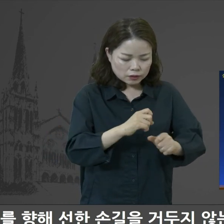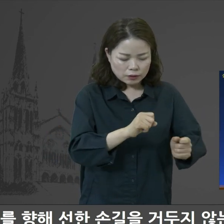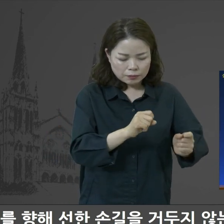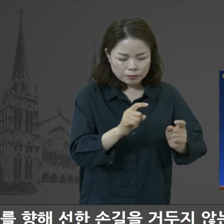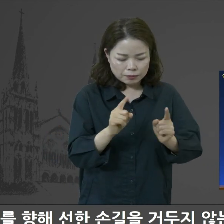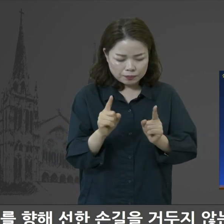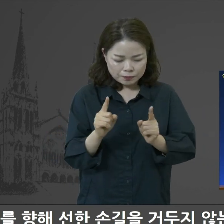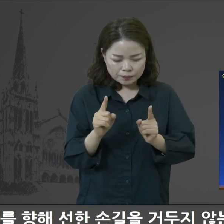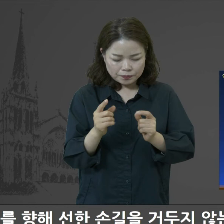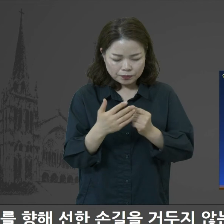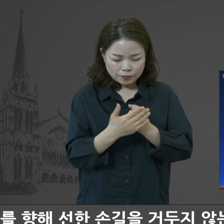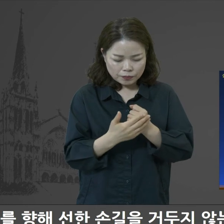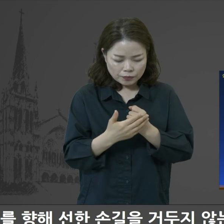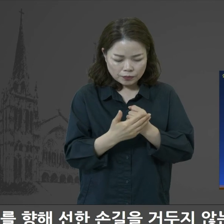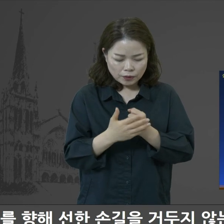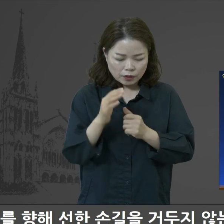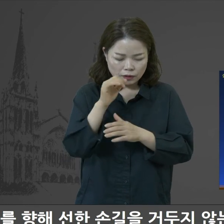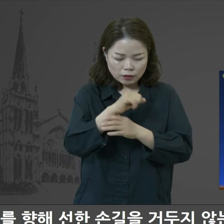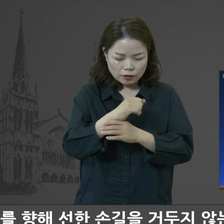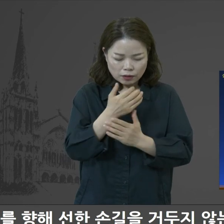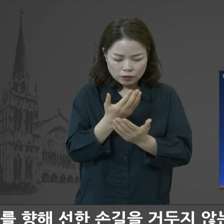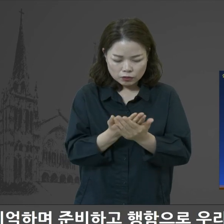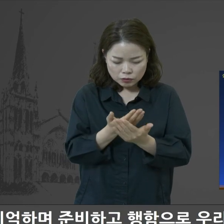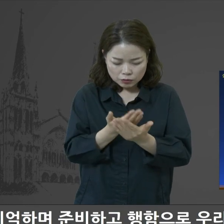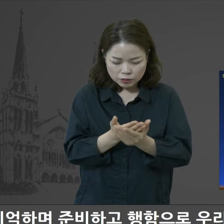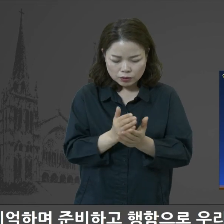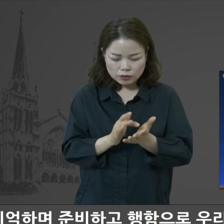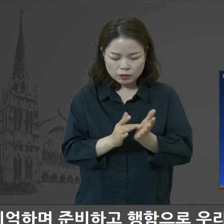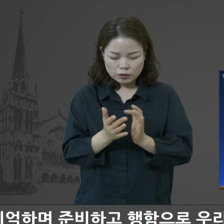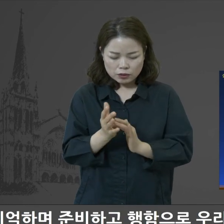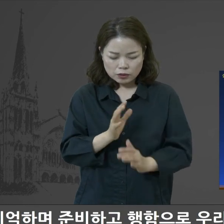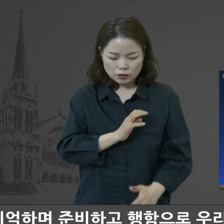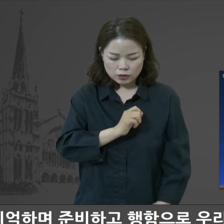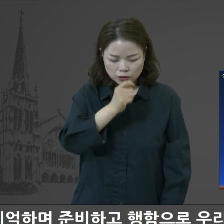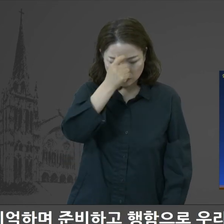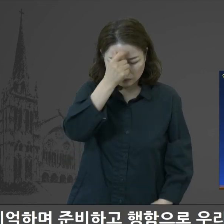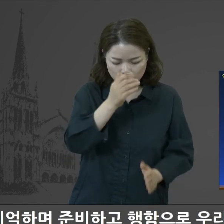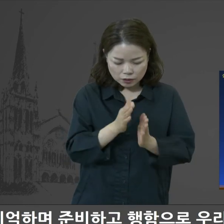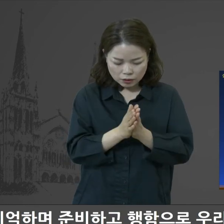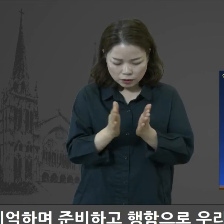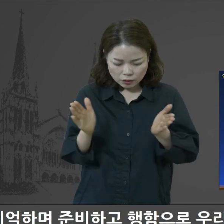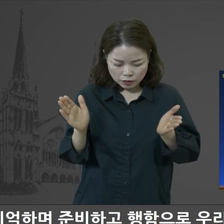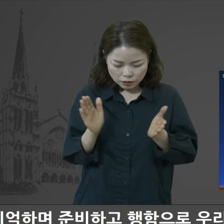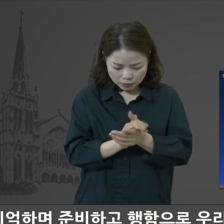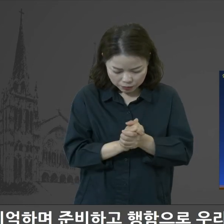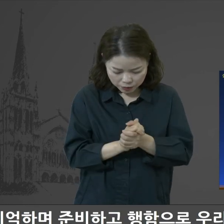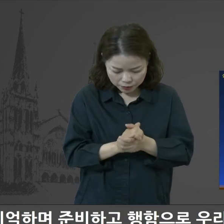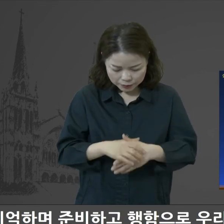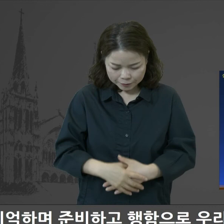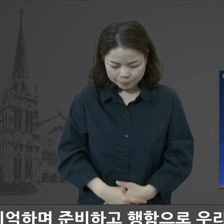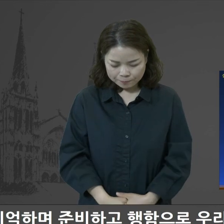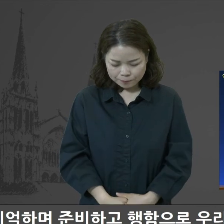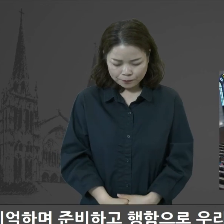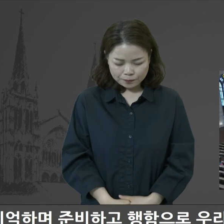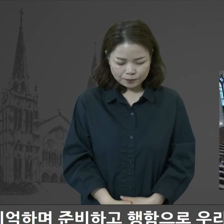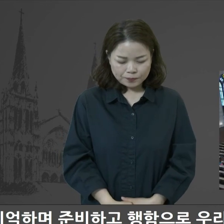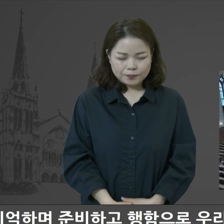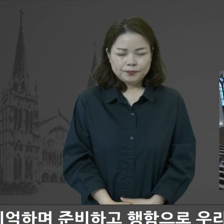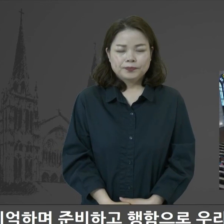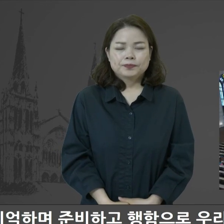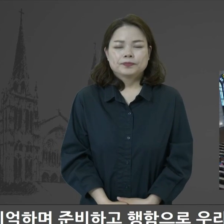세워지는 은혜를 우리에게 허락하여 주옵소서. 예수님의 이름으로 기도하옵나이다. 아멘.